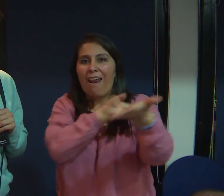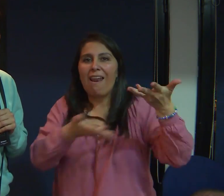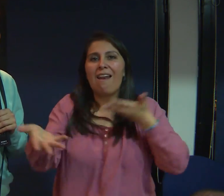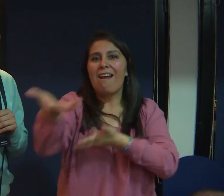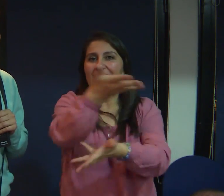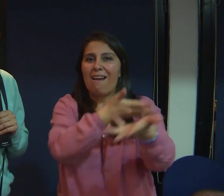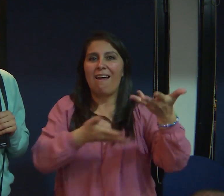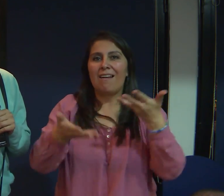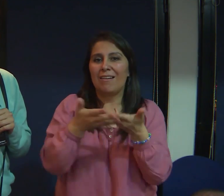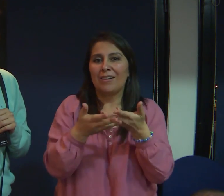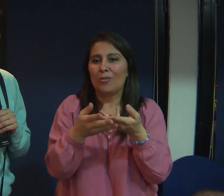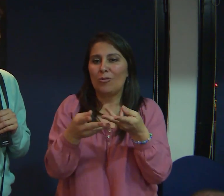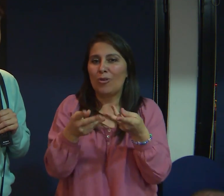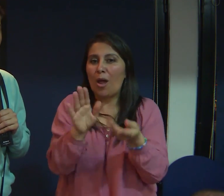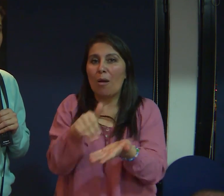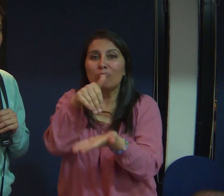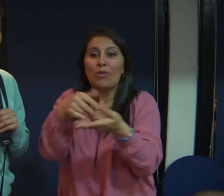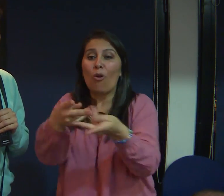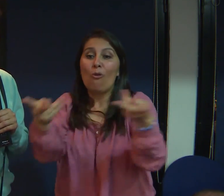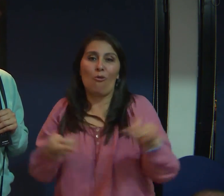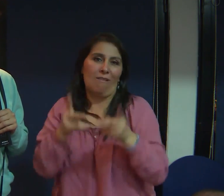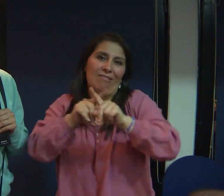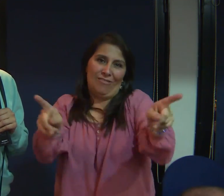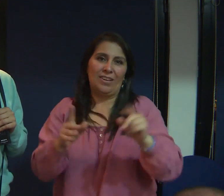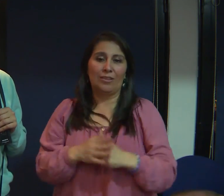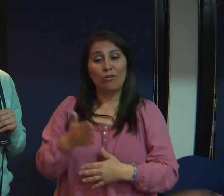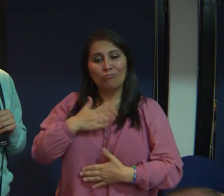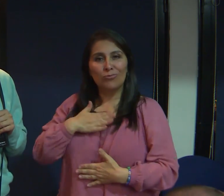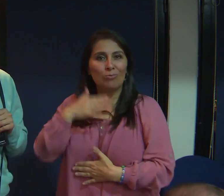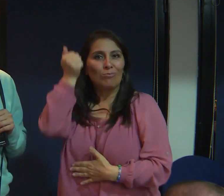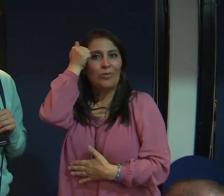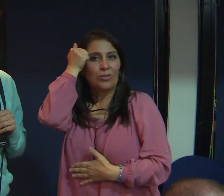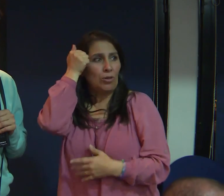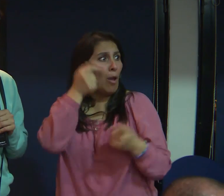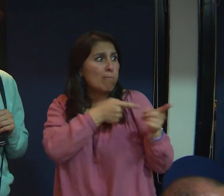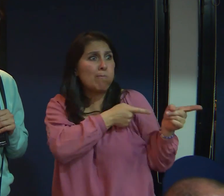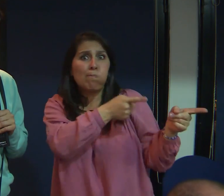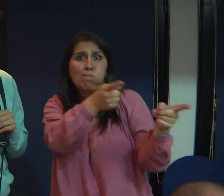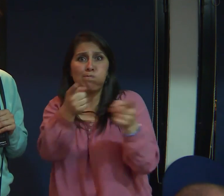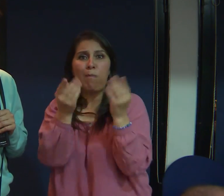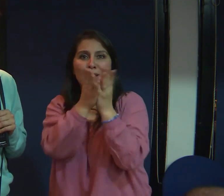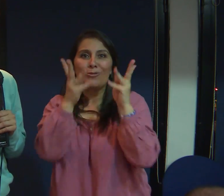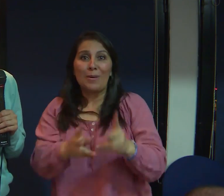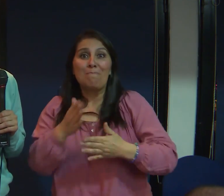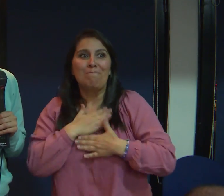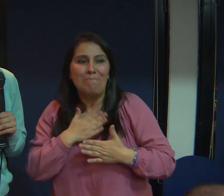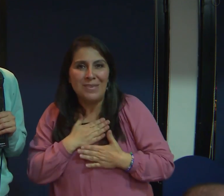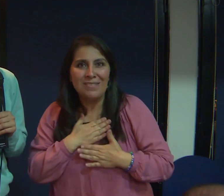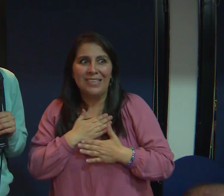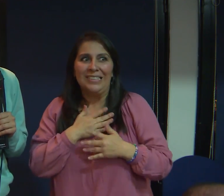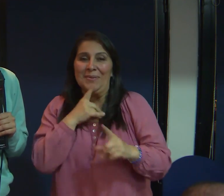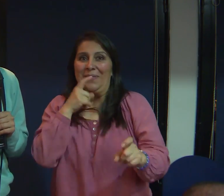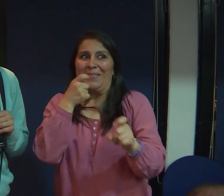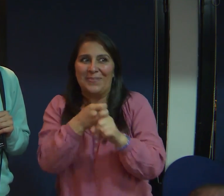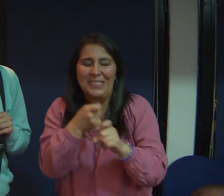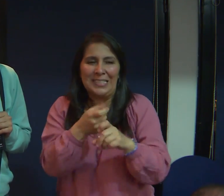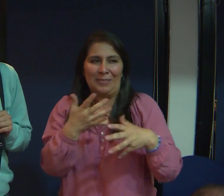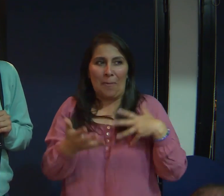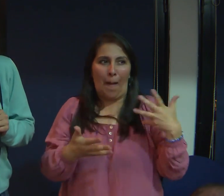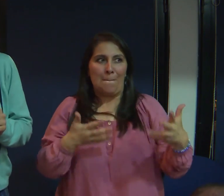desde otro lugar. Pues yo soy profesora y pues muchos de los que están acá son mis estudiantes y me cuesta un poquito de trabajo como